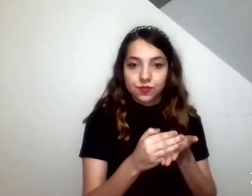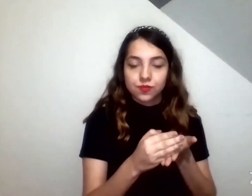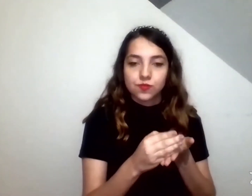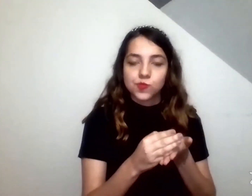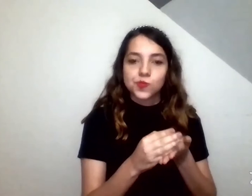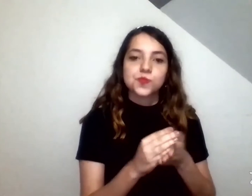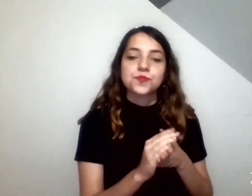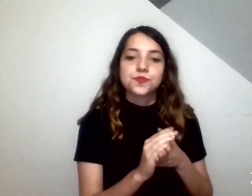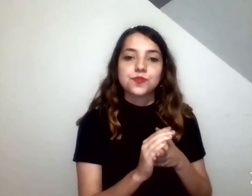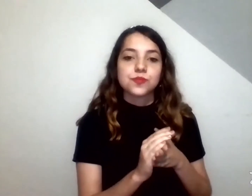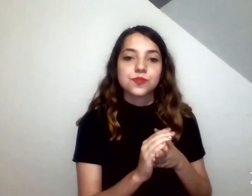Depois que a pandemia começou,